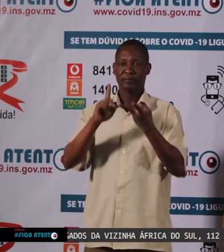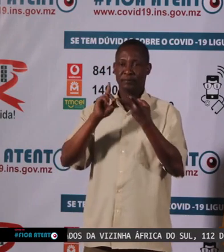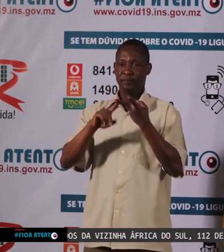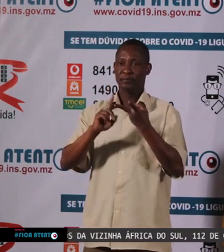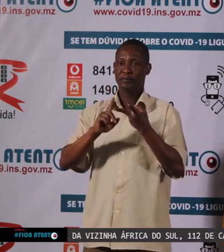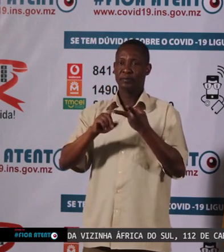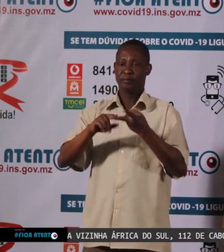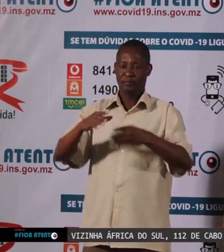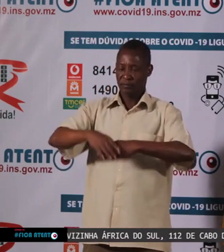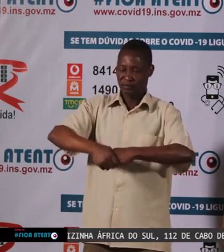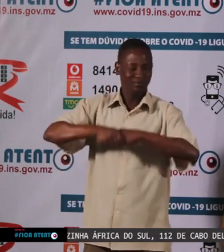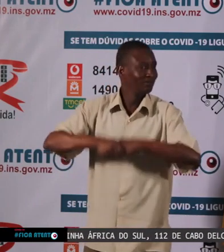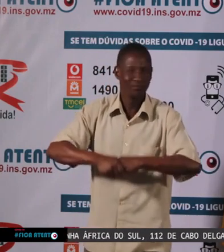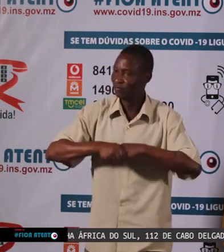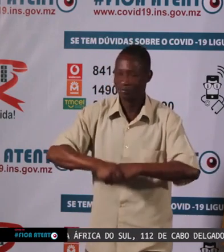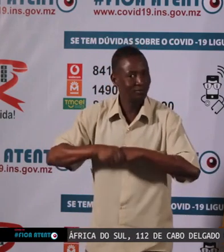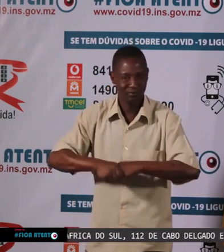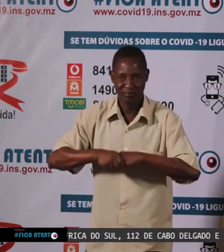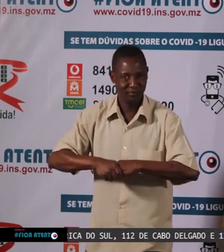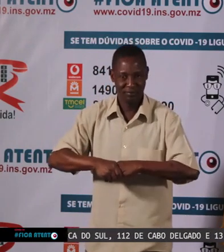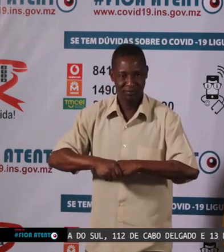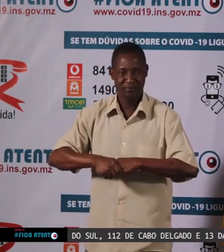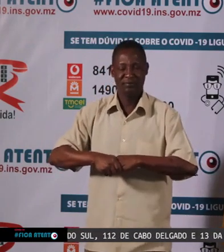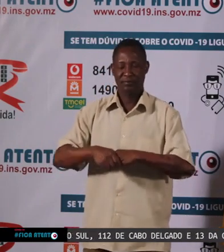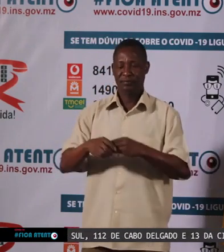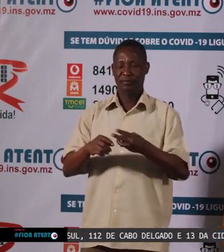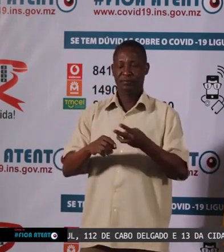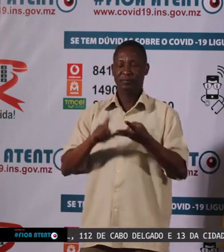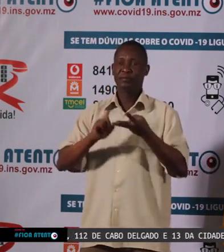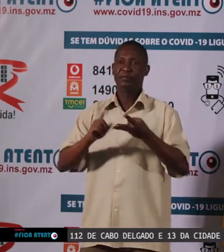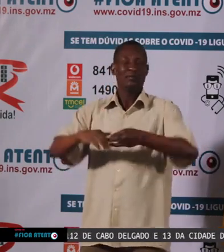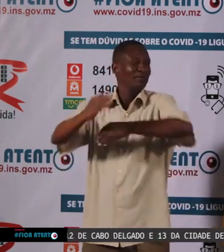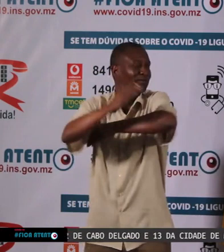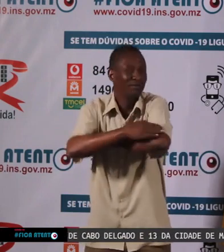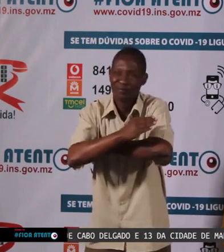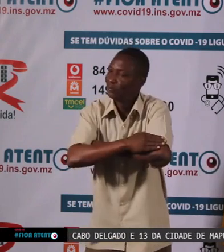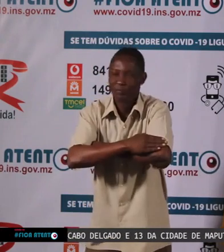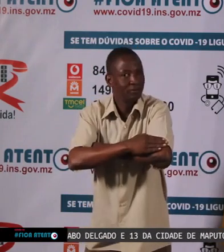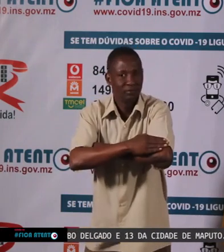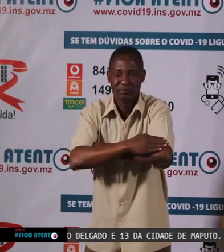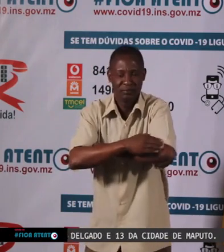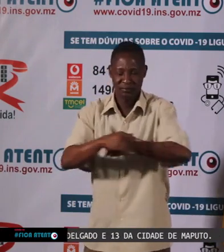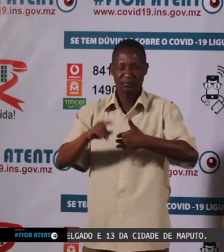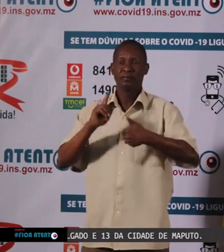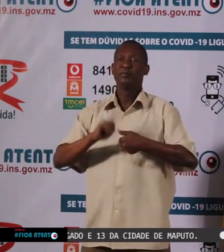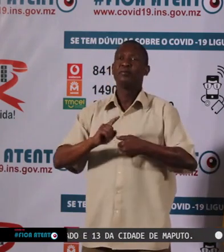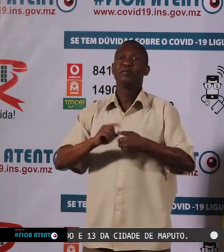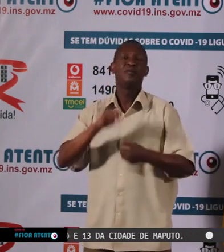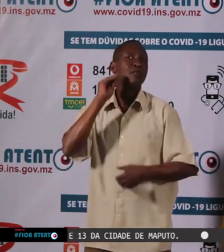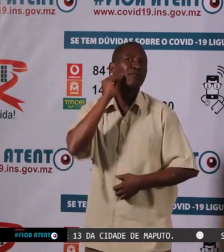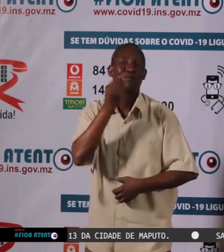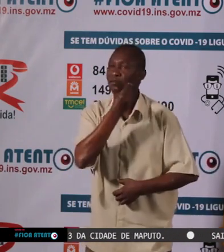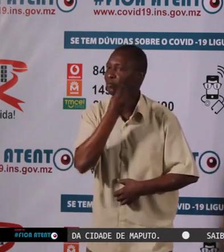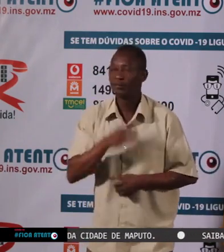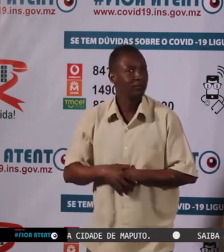o aperto das mãos, evitar os abraços, evitar dar beijinhos,